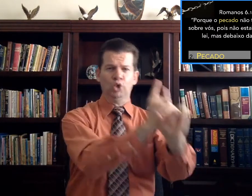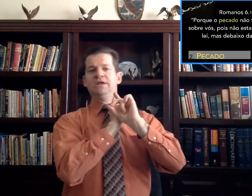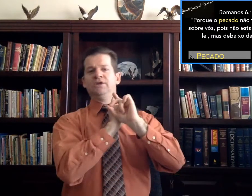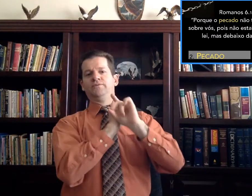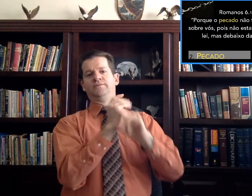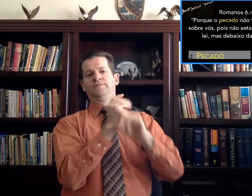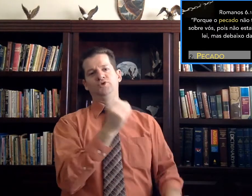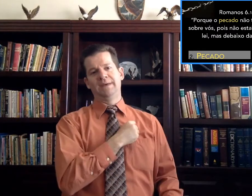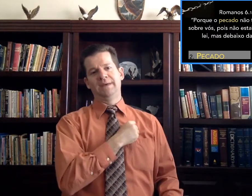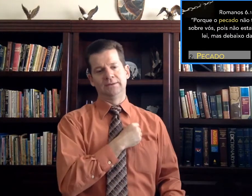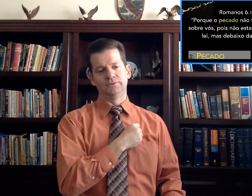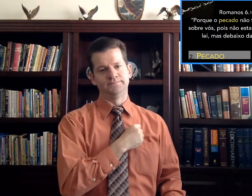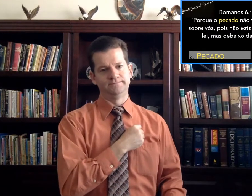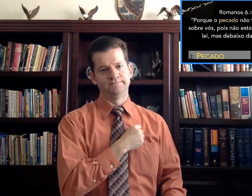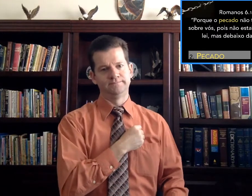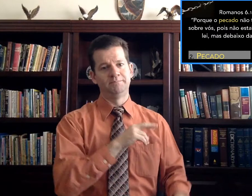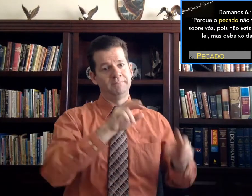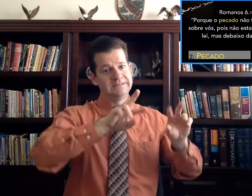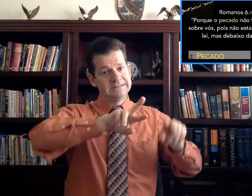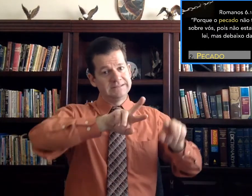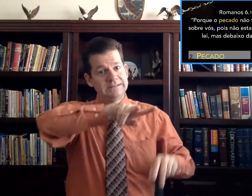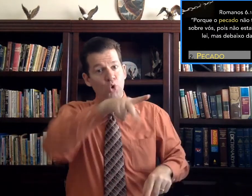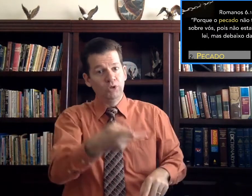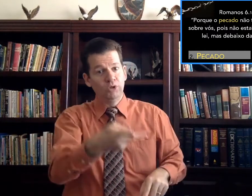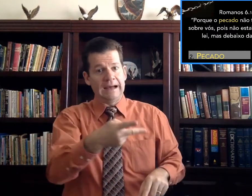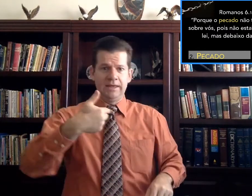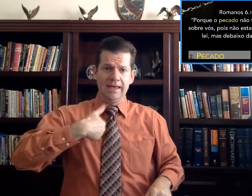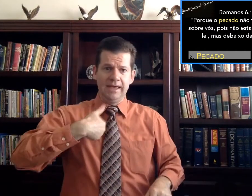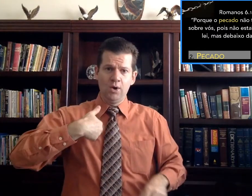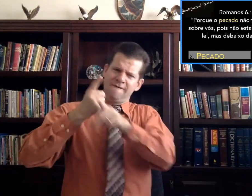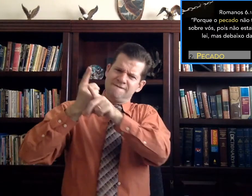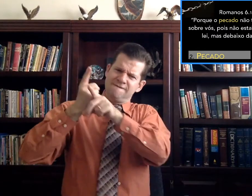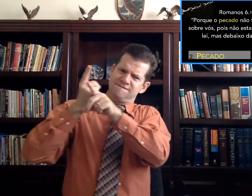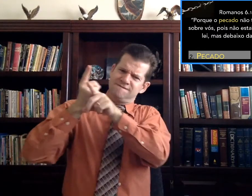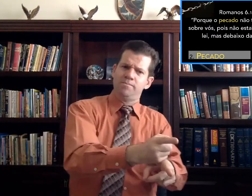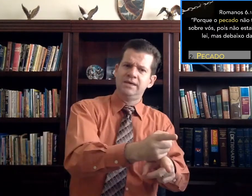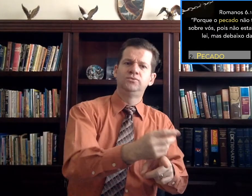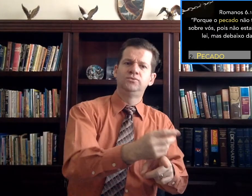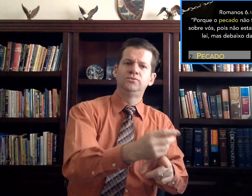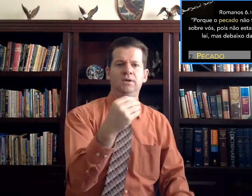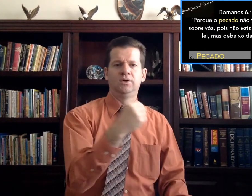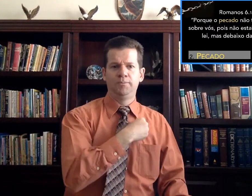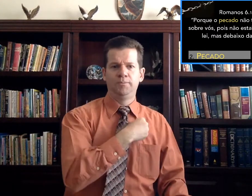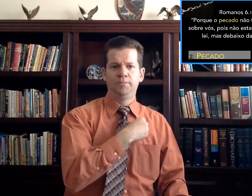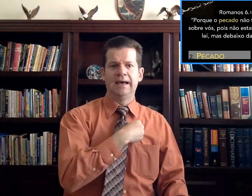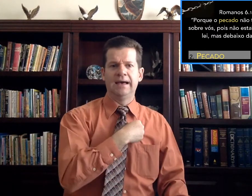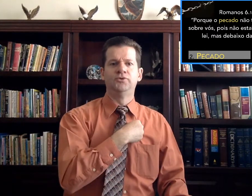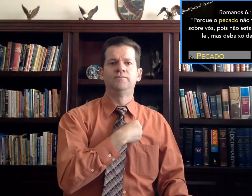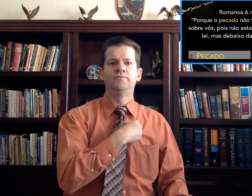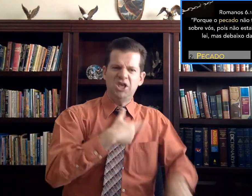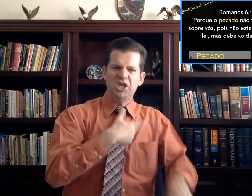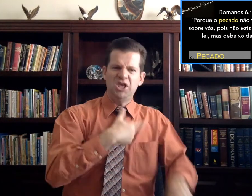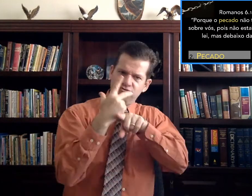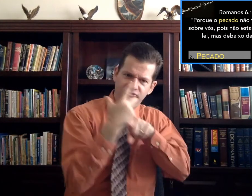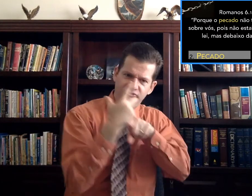domínio do pecado. Precisa ser o contrário. Eu domino o pecado e eu